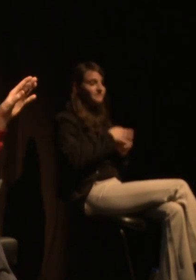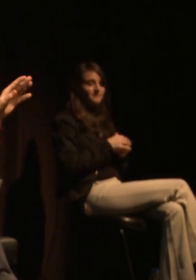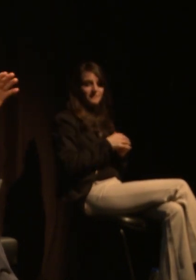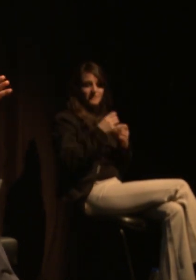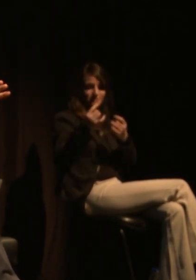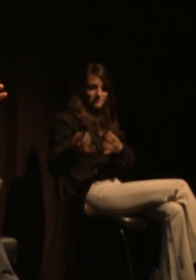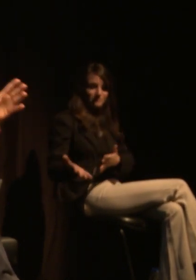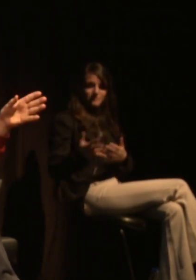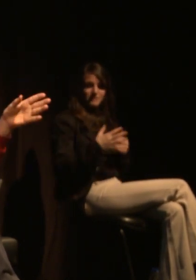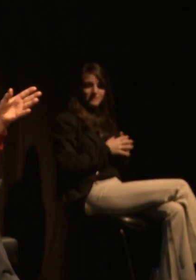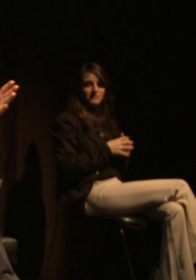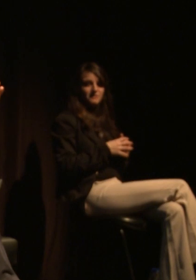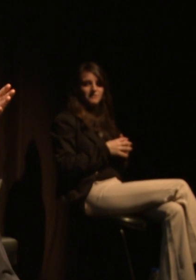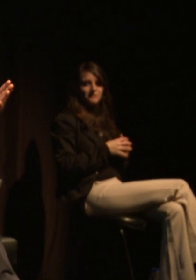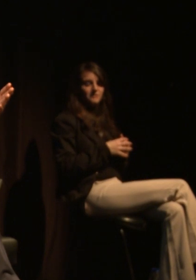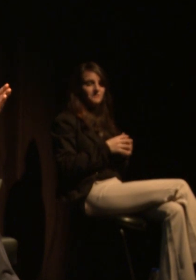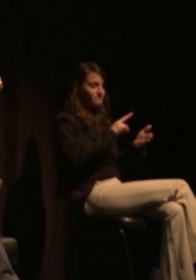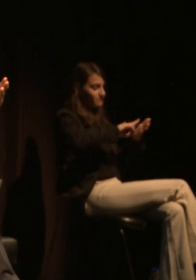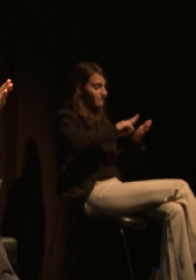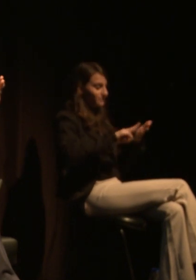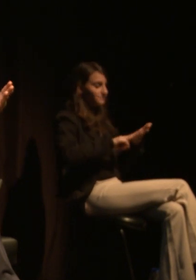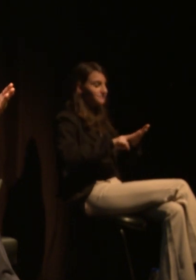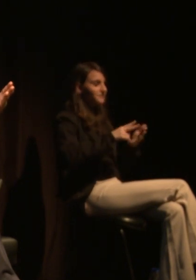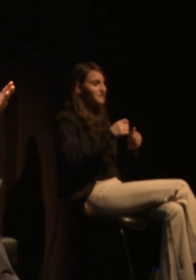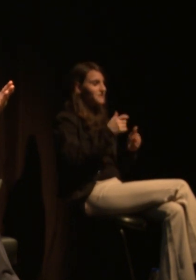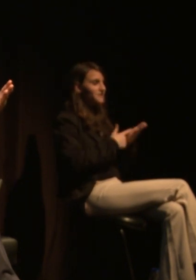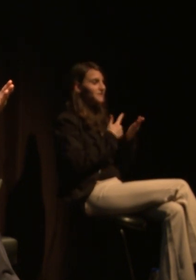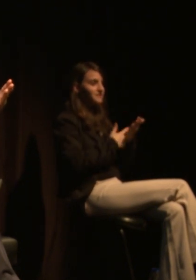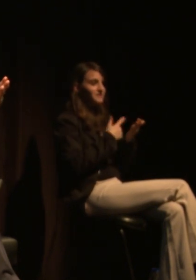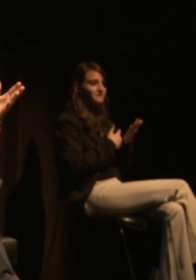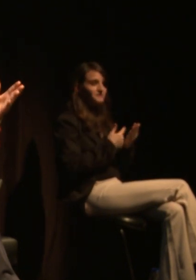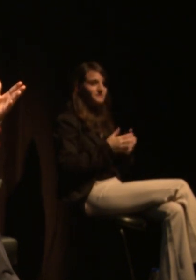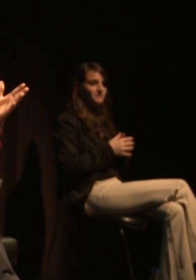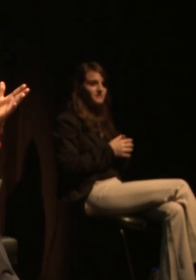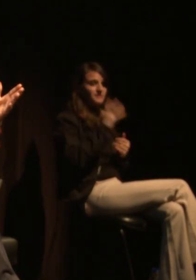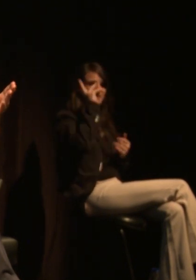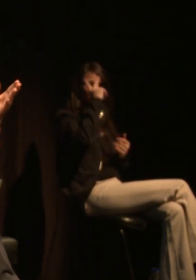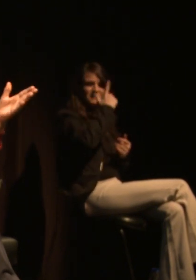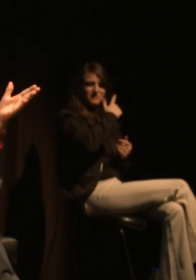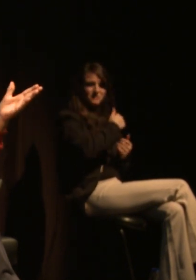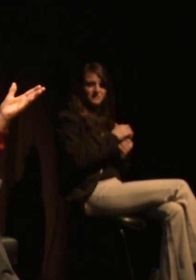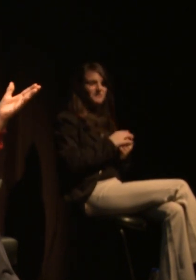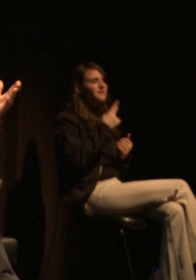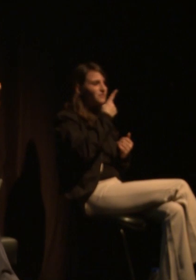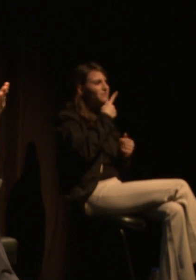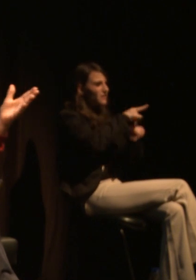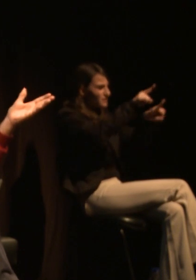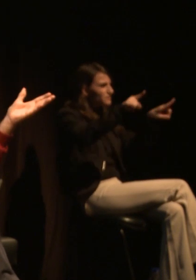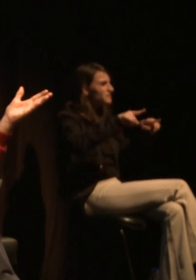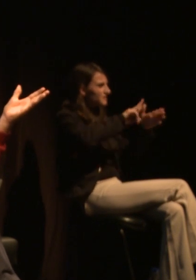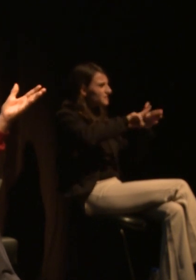Jogo fora. E li recentemente um livro, Amos Oz, lindíssimo, que eu recomendo para vocês,